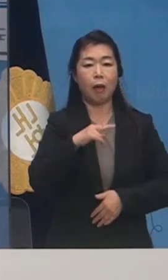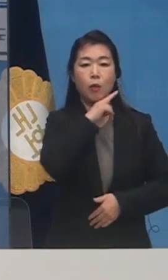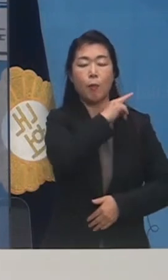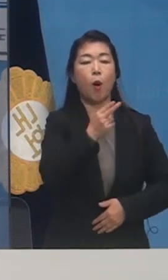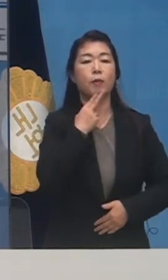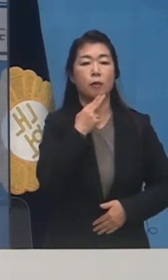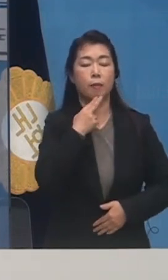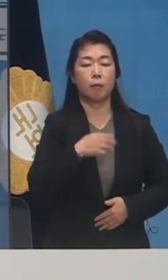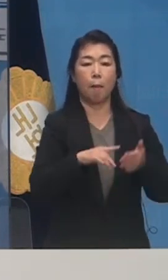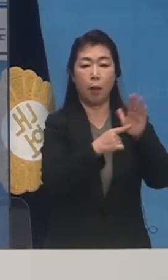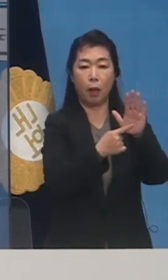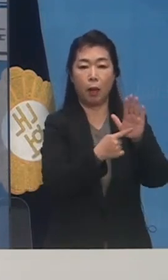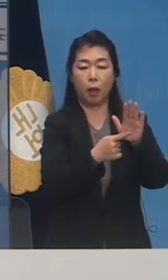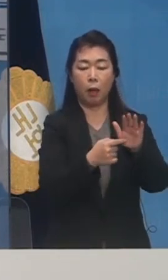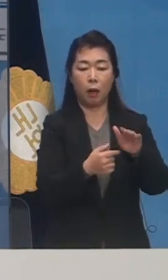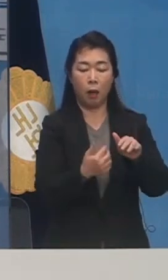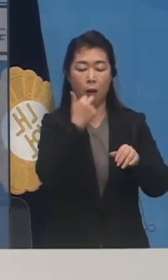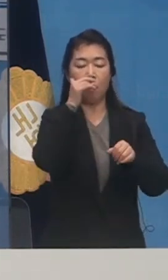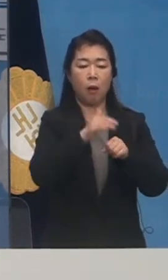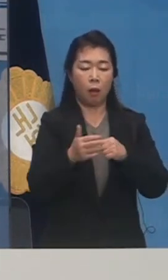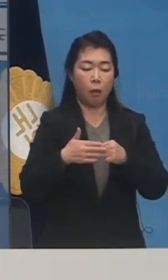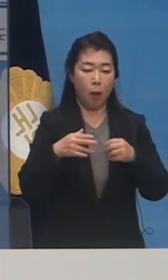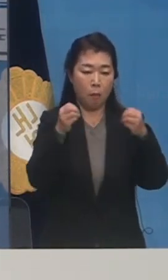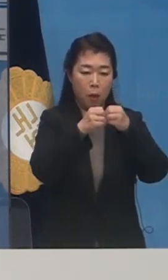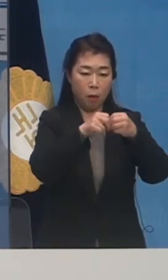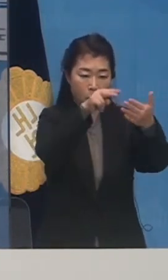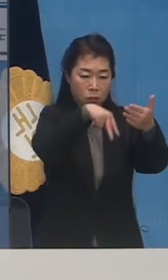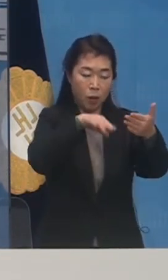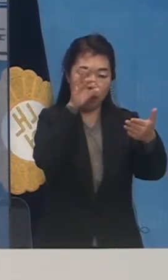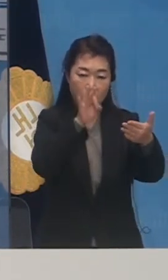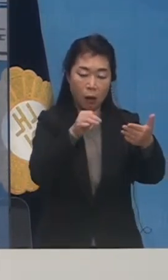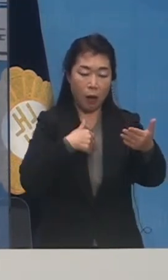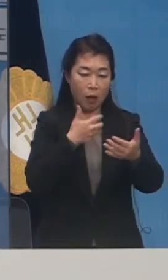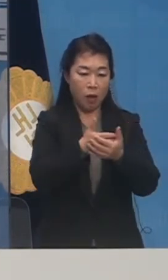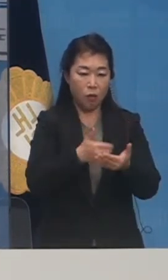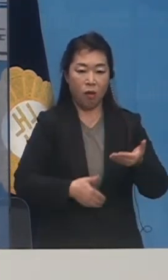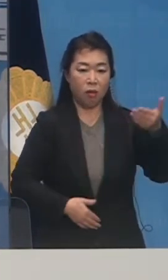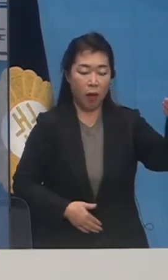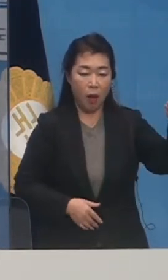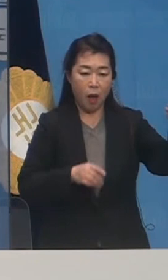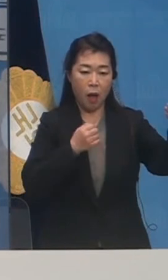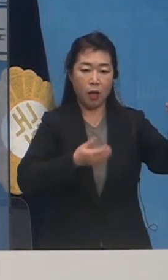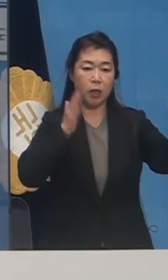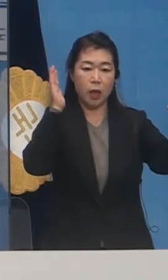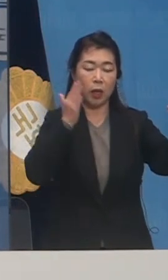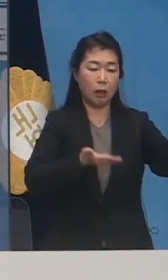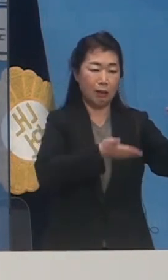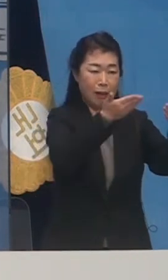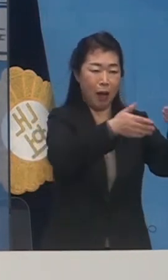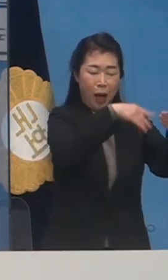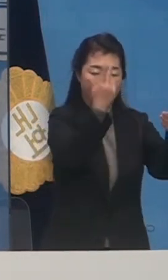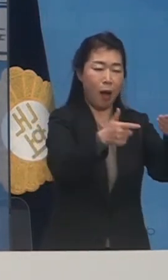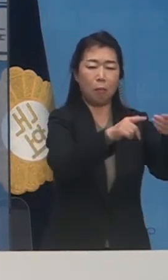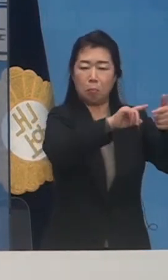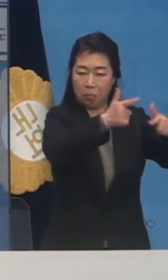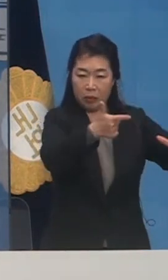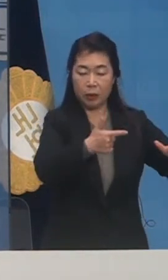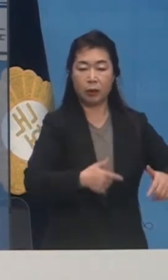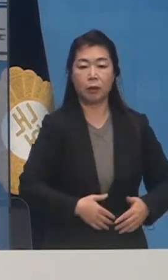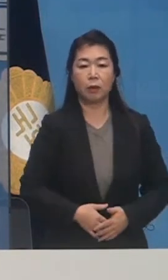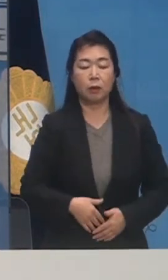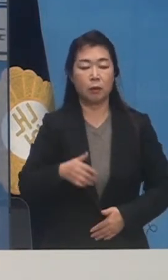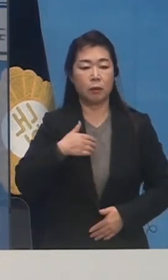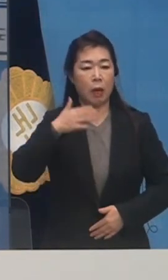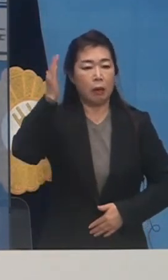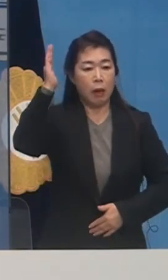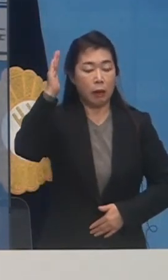억울한 마음에 내용을 살펴보았습니다. 제가 제출한 내용과 진술은 모두 부정하고